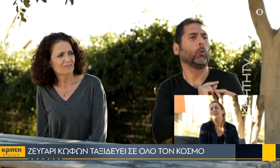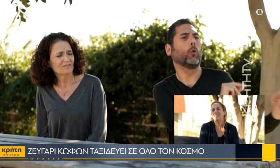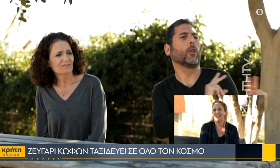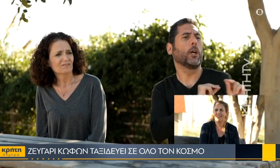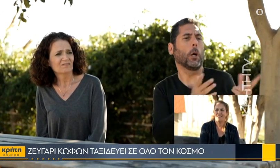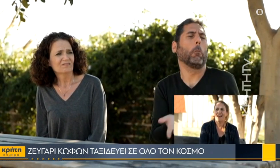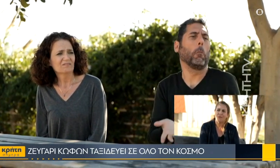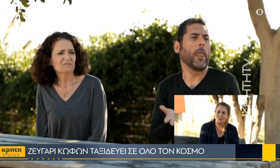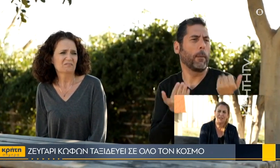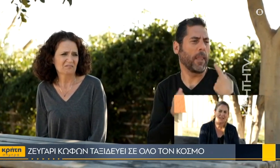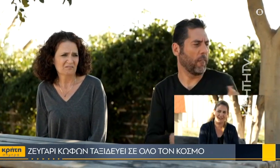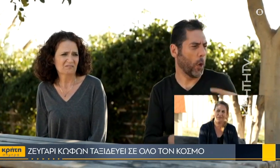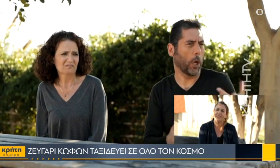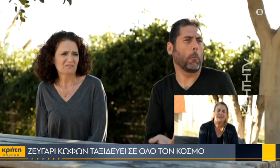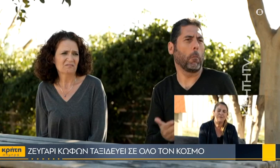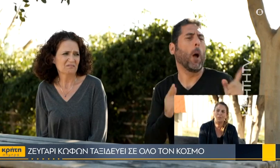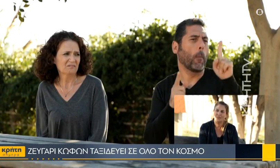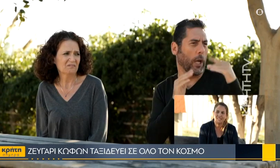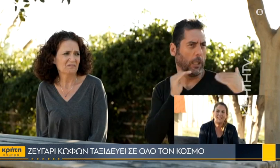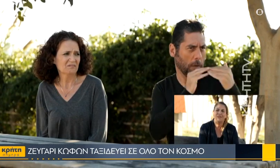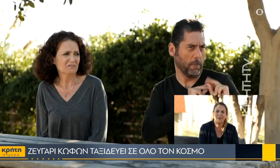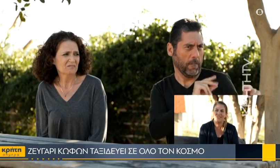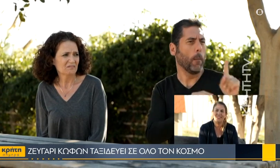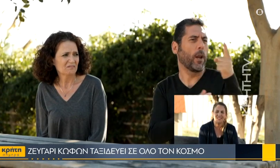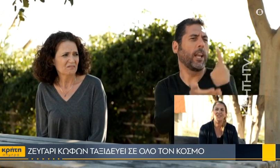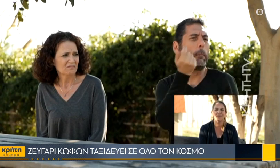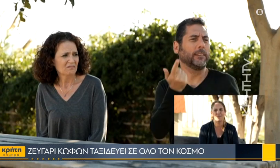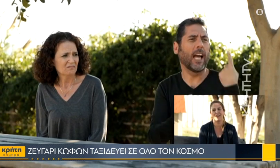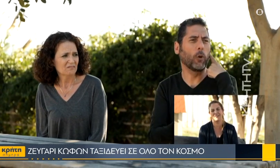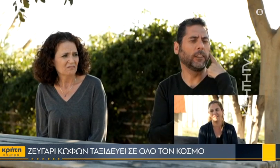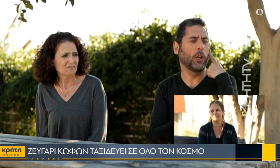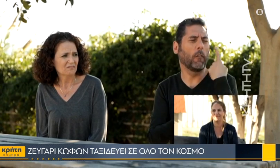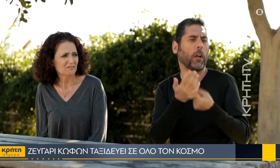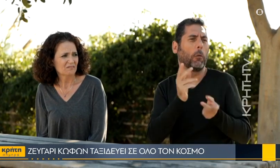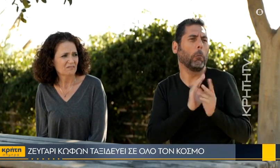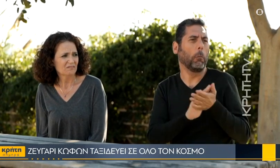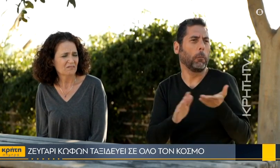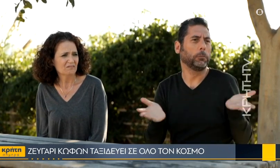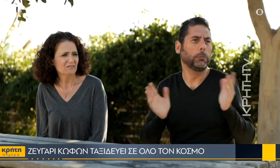κοφός, είτε ακούς. Δεν έχει, δηλαδή, η προετοιμασία και όλη η διαδικασία παραμένει ίδια.